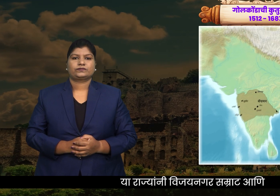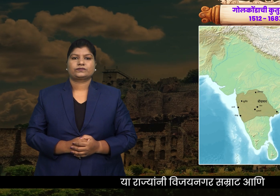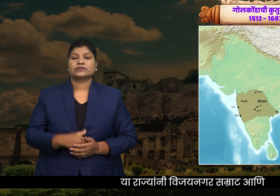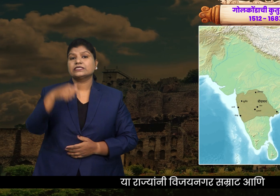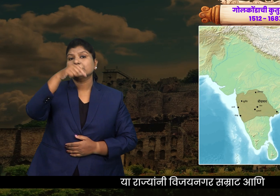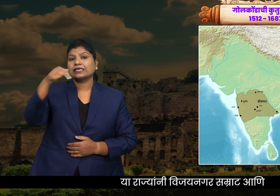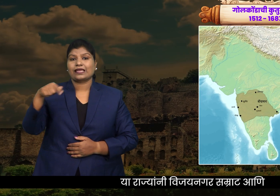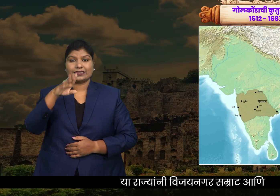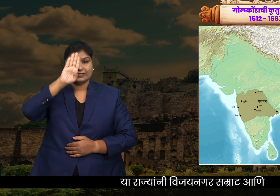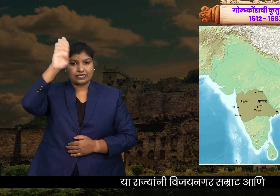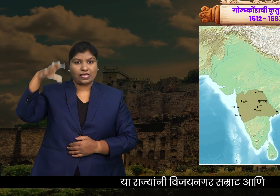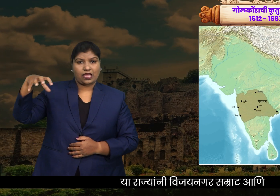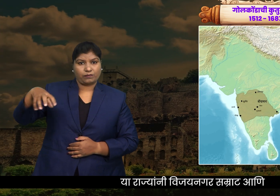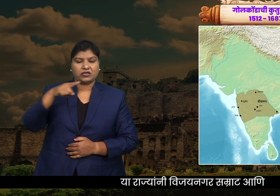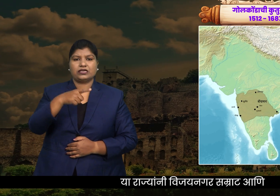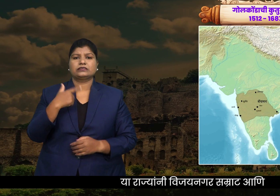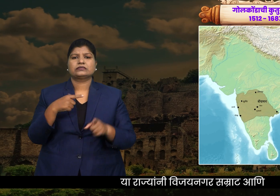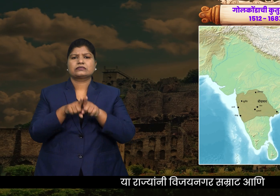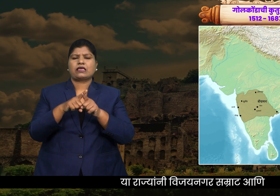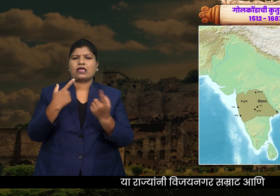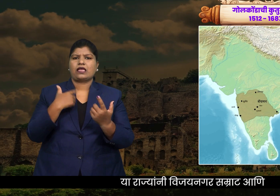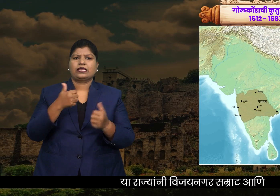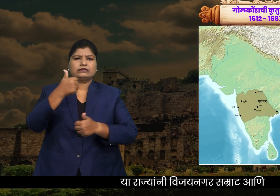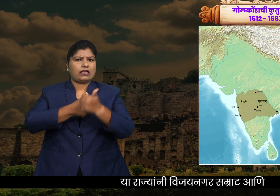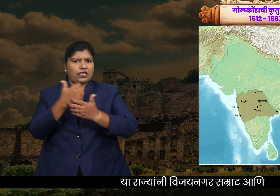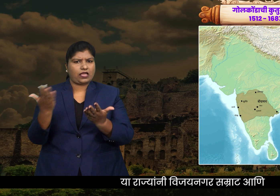या राज्यांनी विजयनगर सम्राट आणि